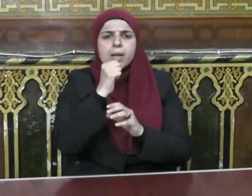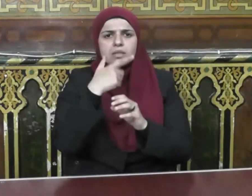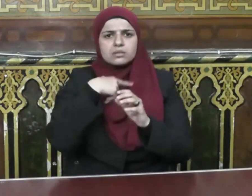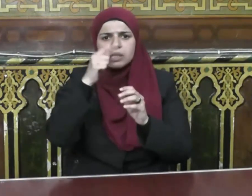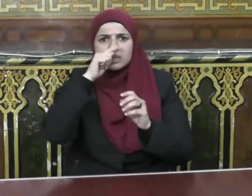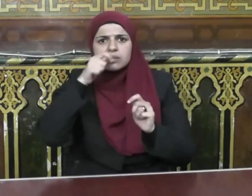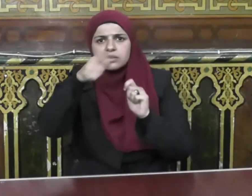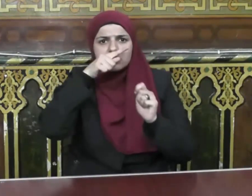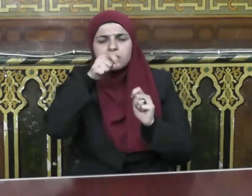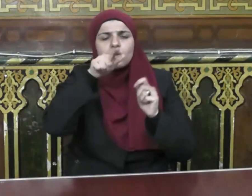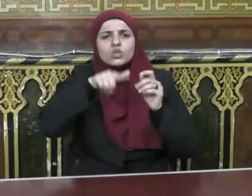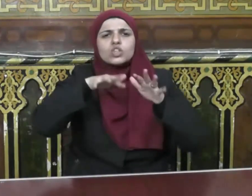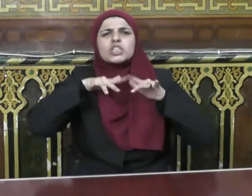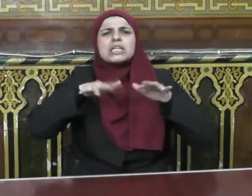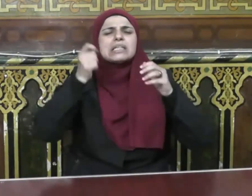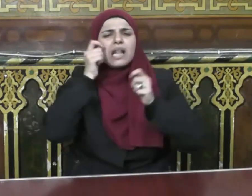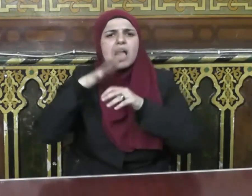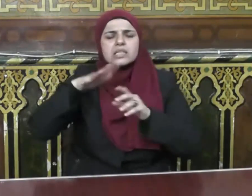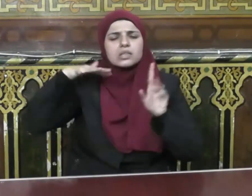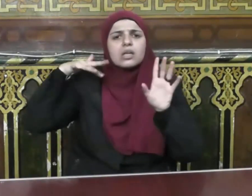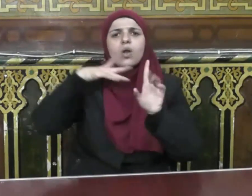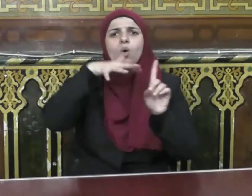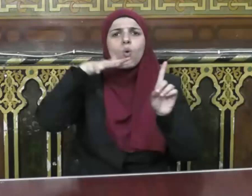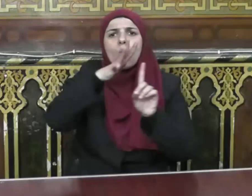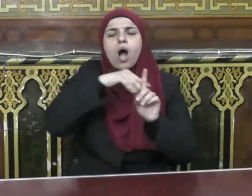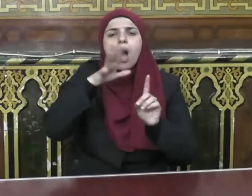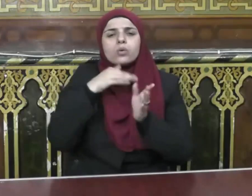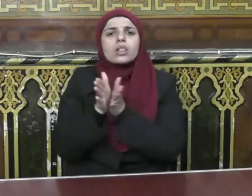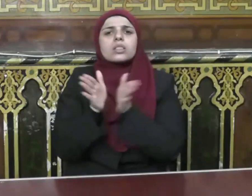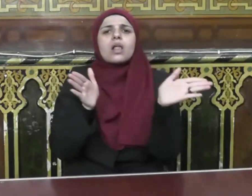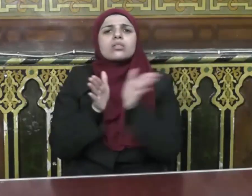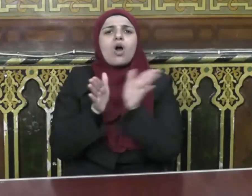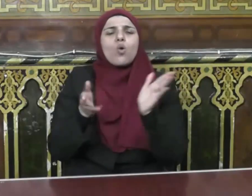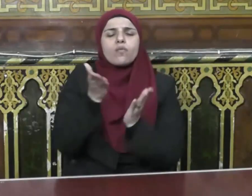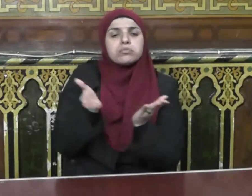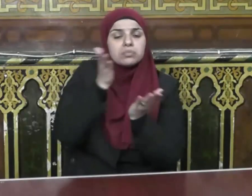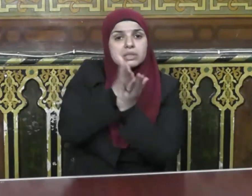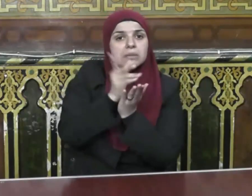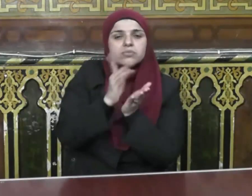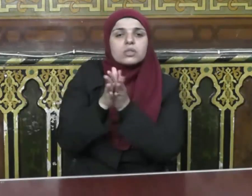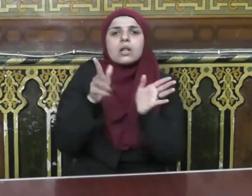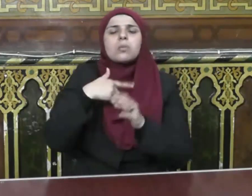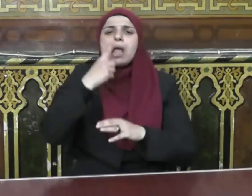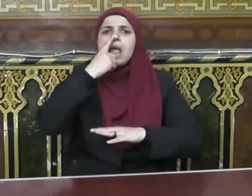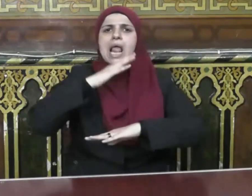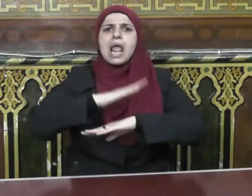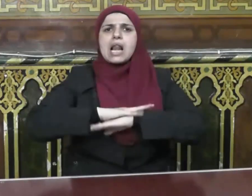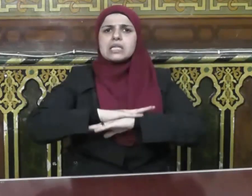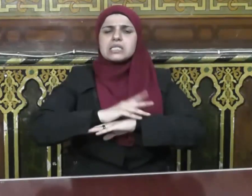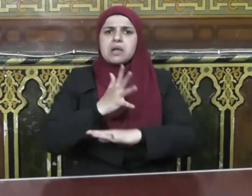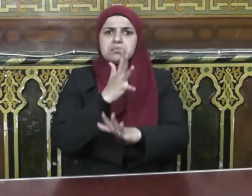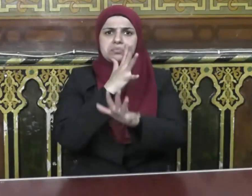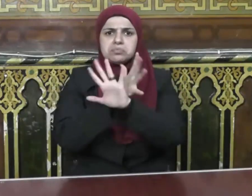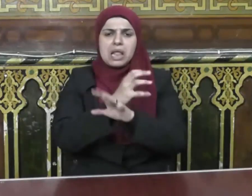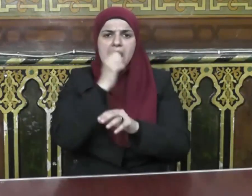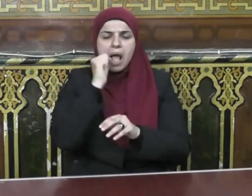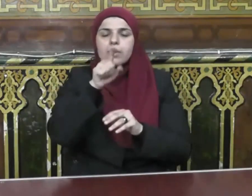ساقت وجرفت الكثيرين في طريق التطرف تحت مسمى الالتزام والاحتياط